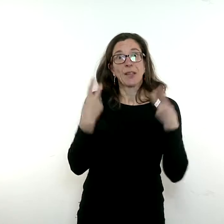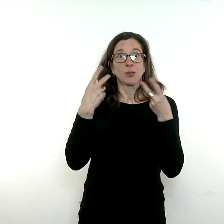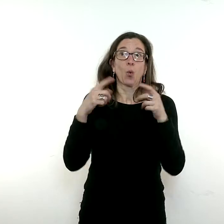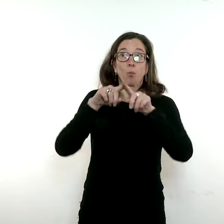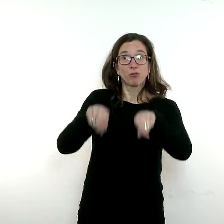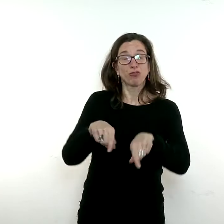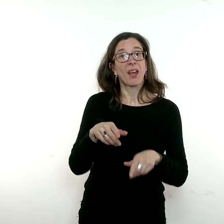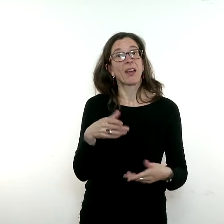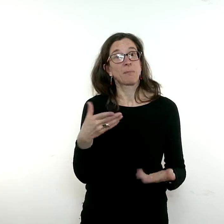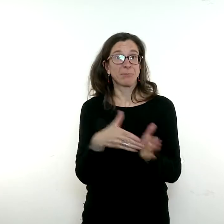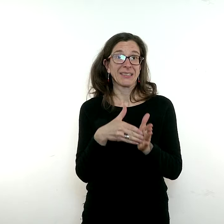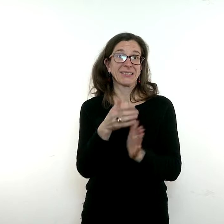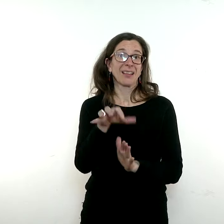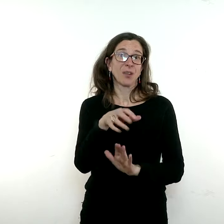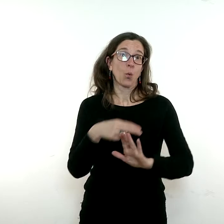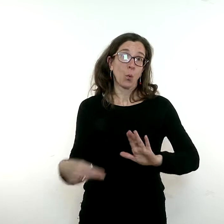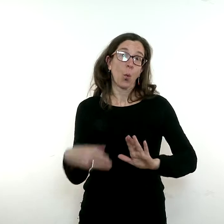Madame Navarre. Qui demande la parole?